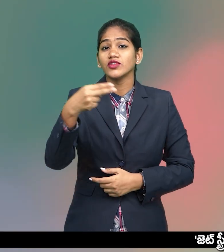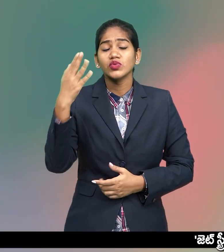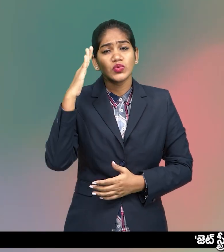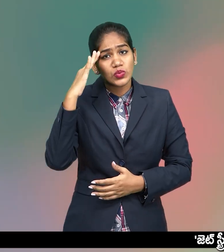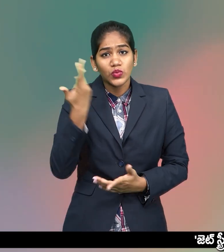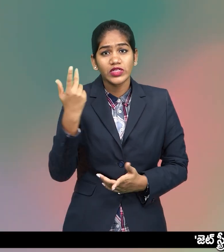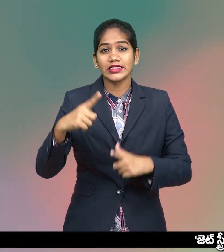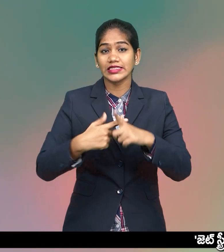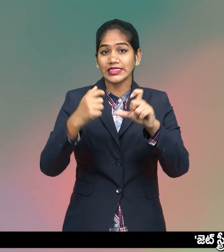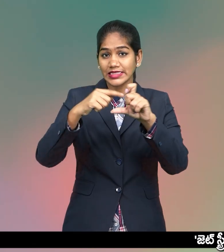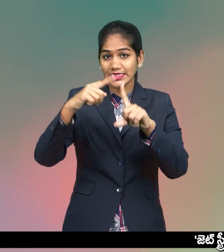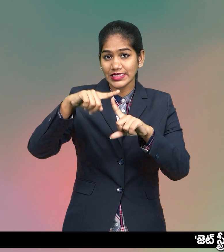అని పిలుస్తారు.